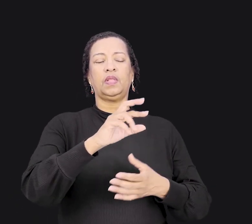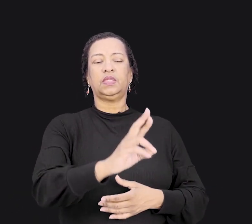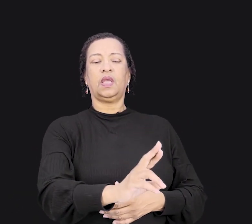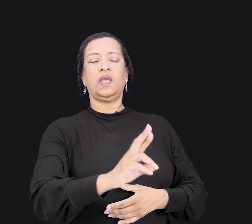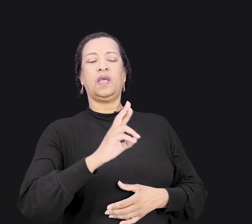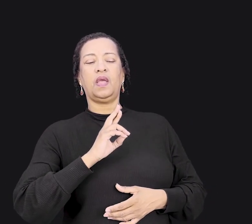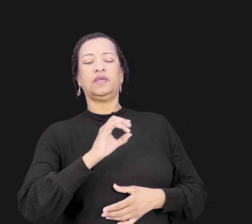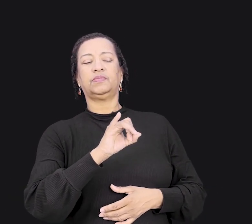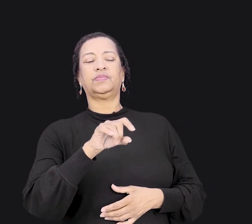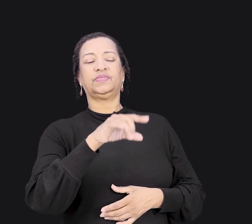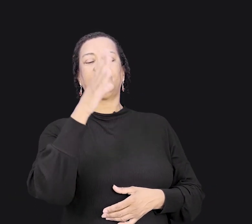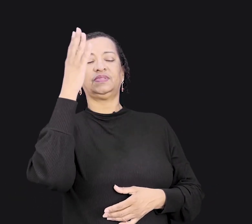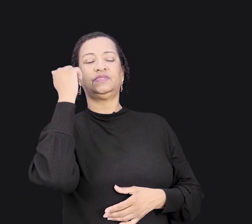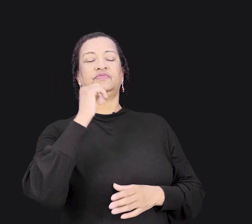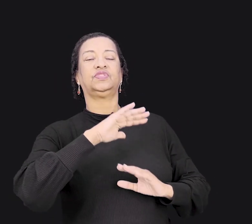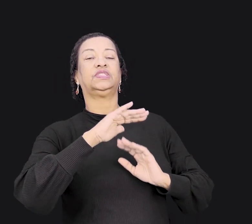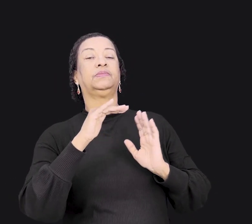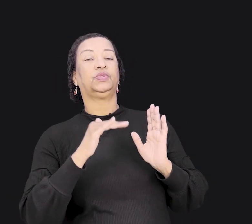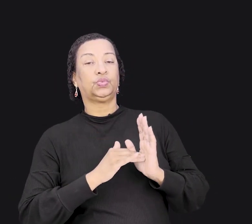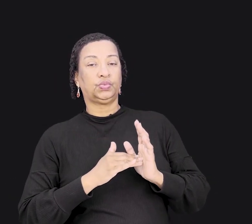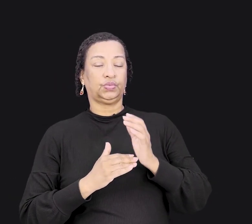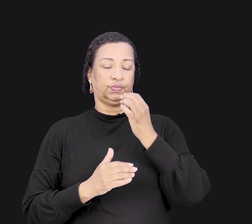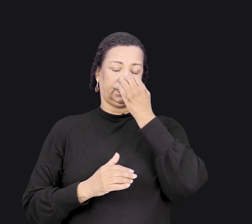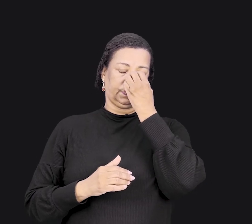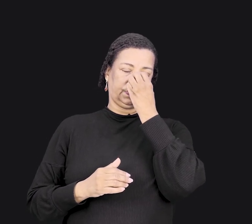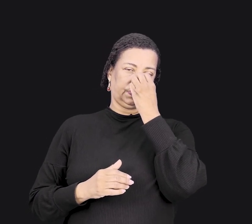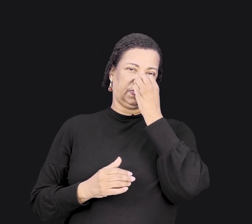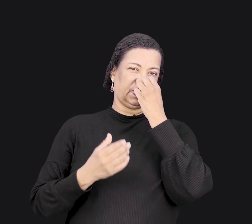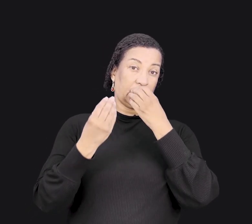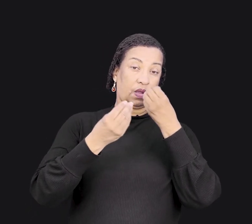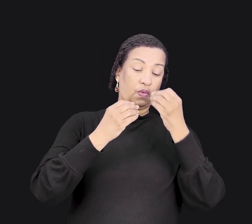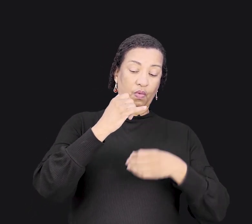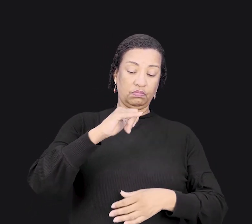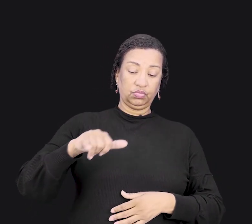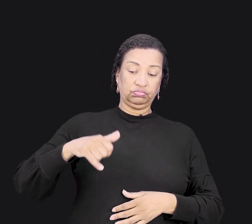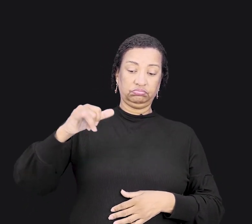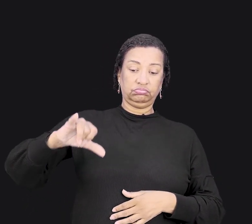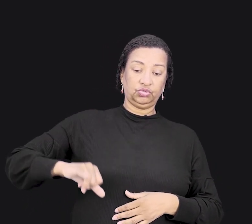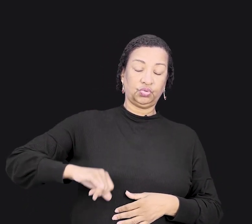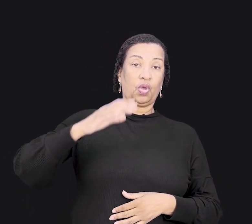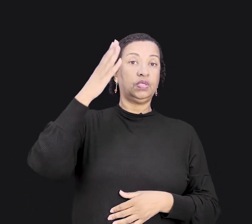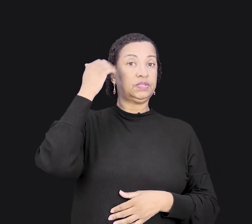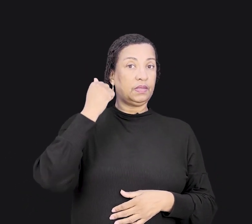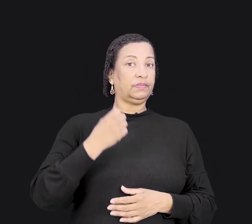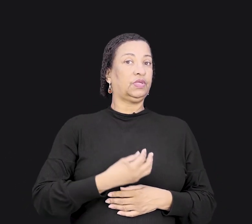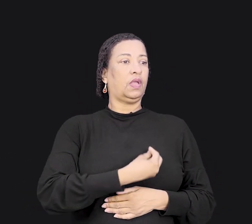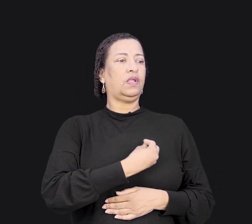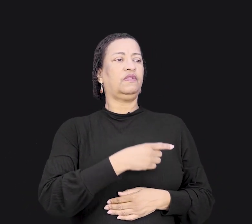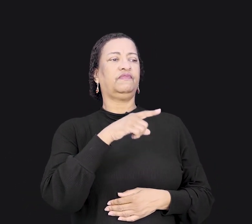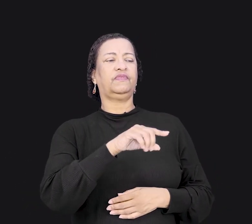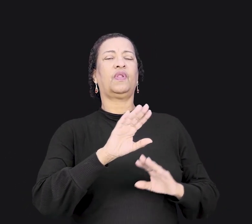é que você sabe tanto. Como é que Jó poderia saber? Ele estava lá quando tudo